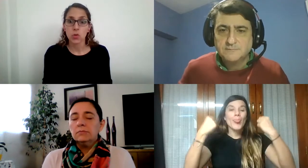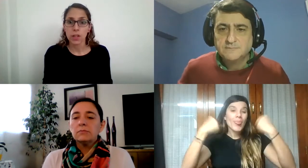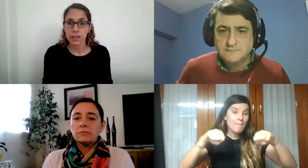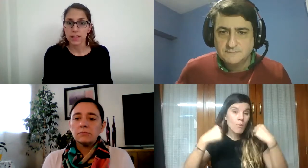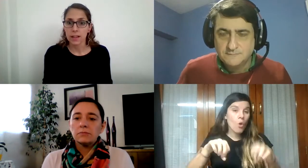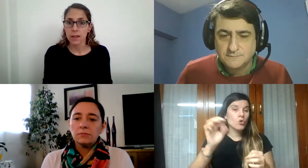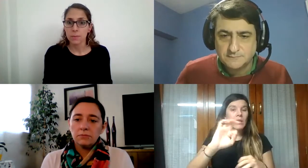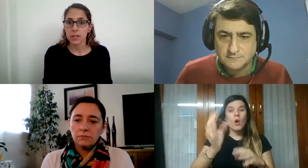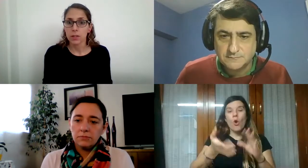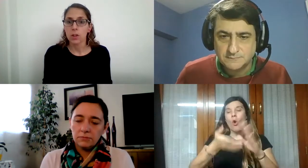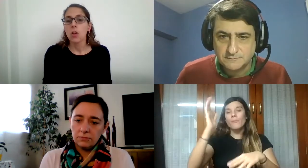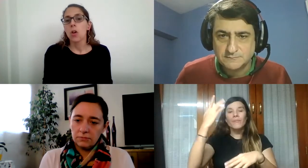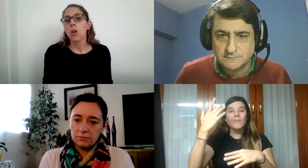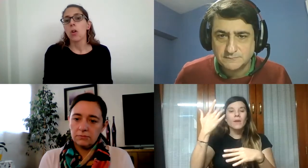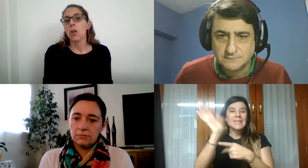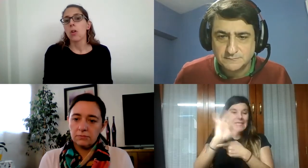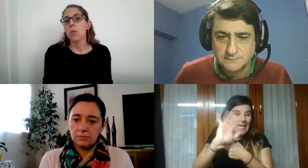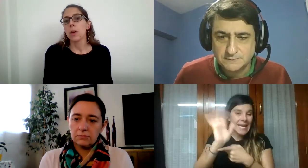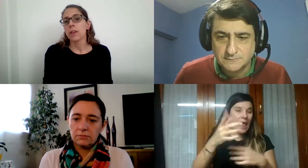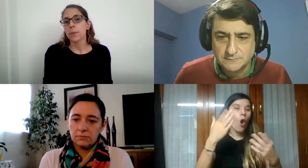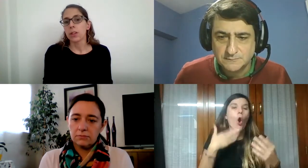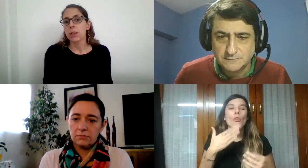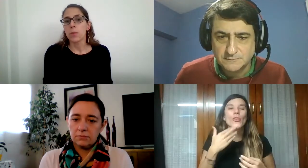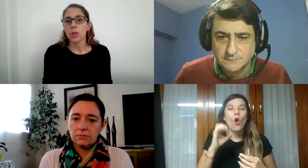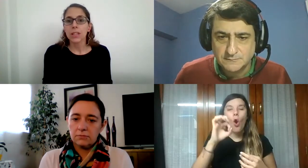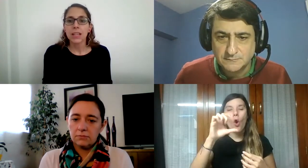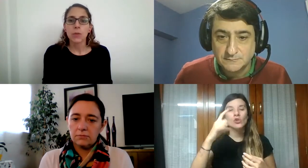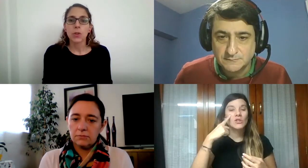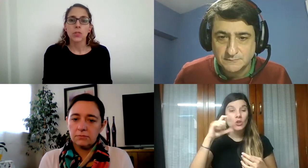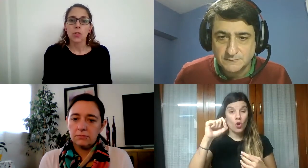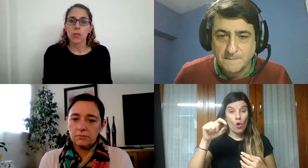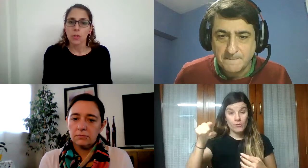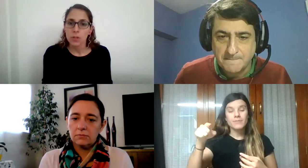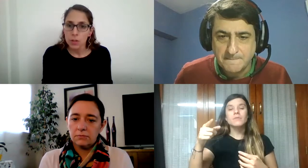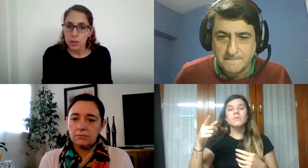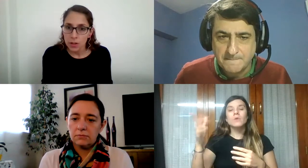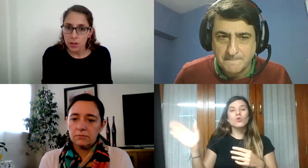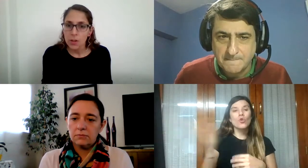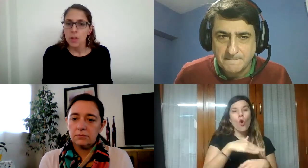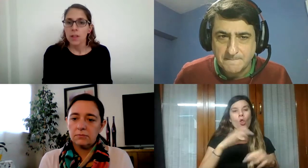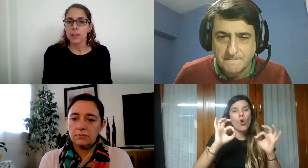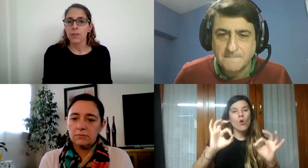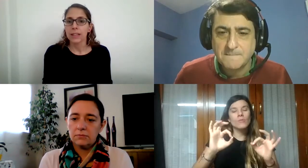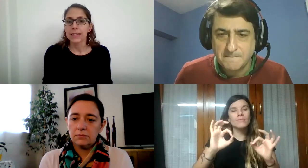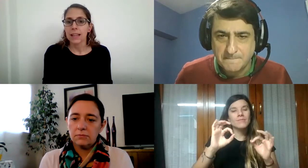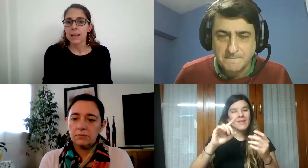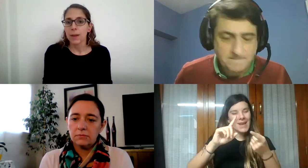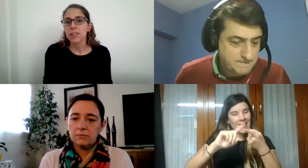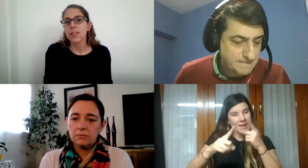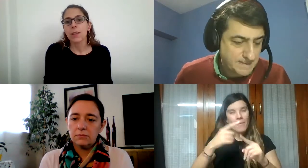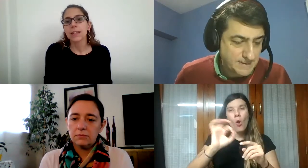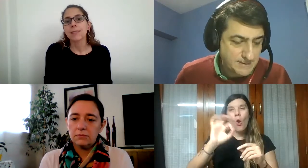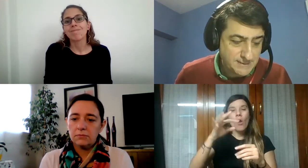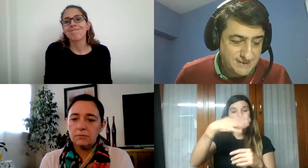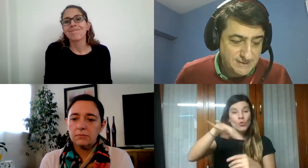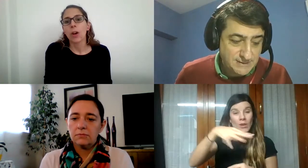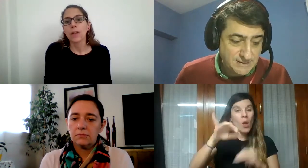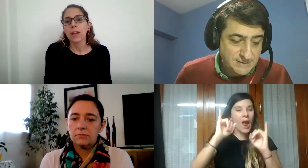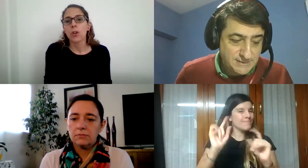no sucede en ese ámbito, o bueno, en ámbitos deportivos o diferentes espacios, a